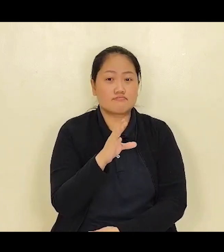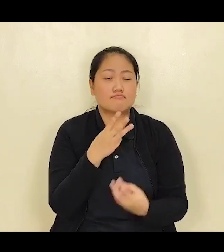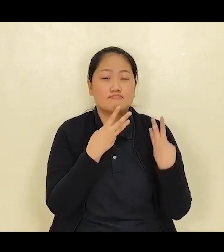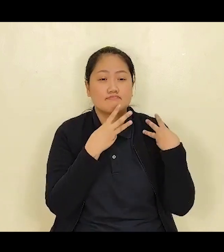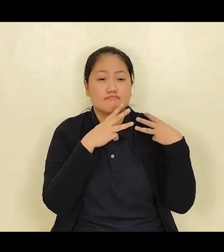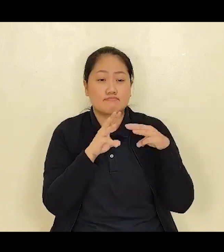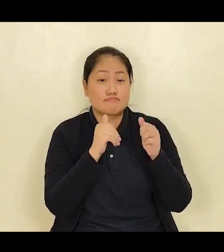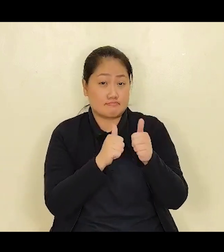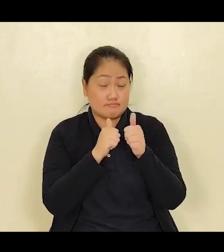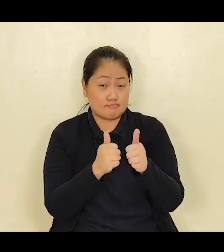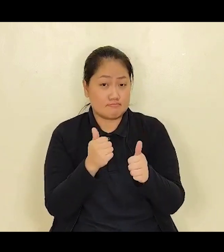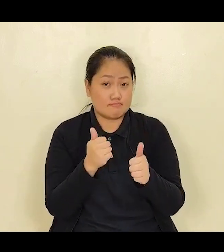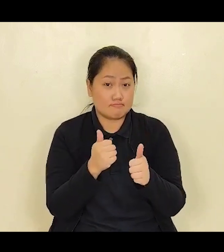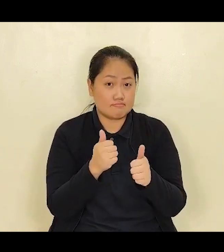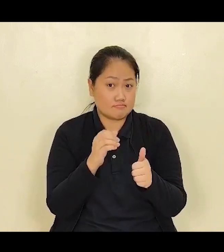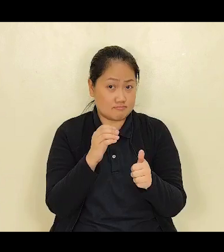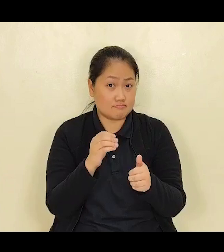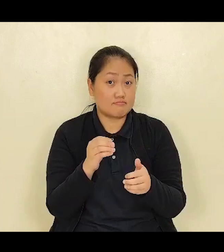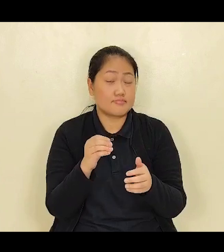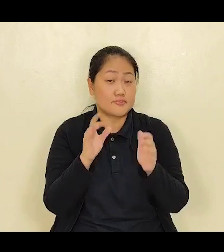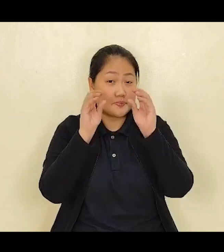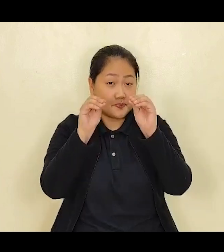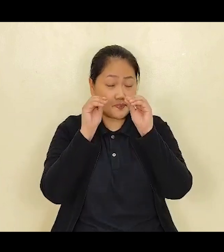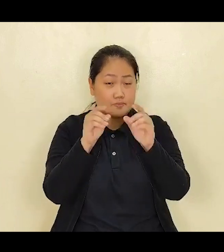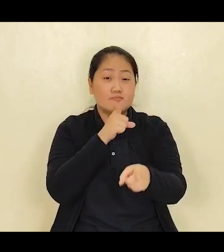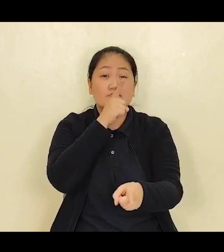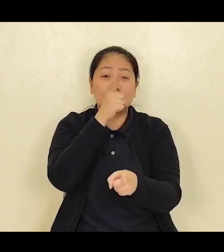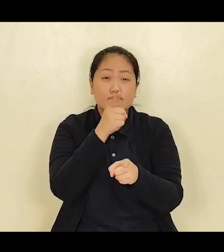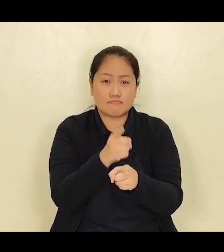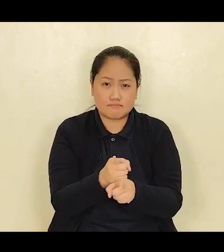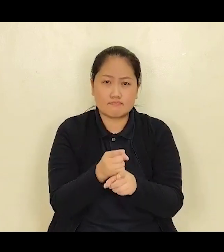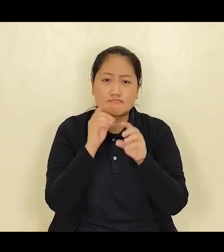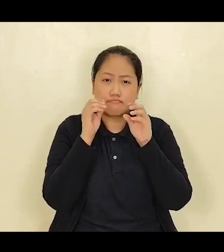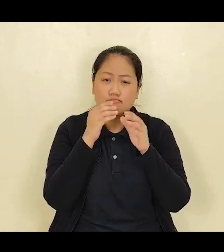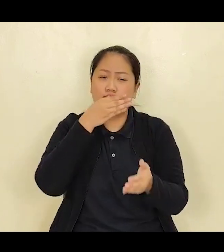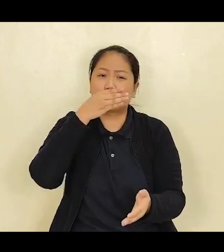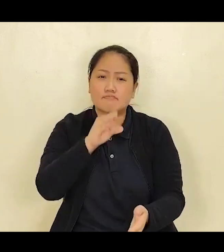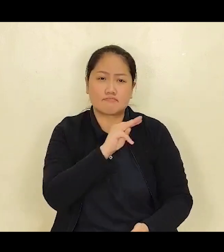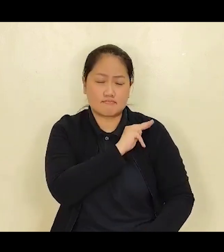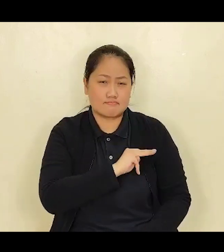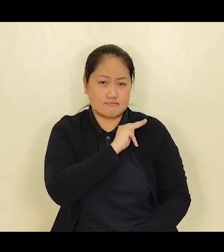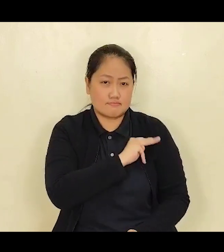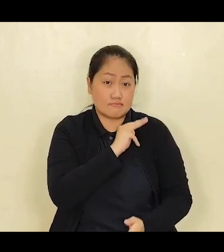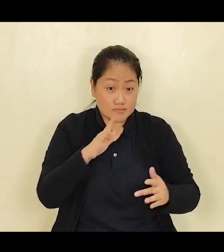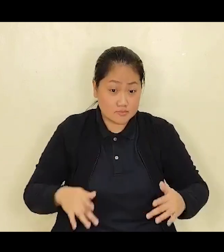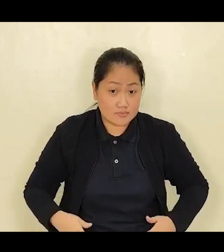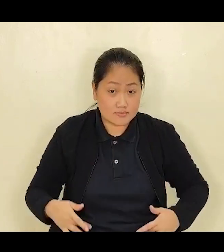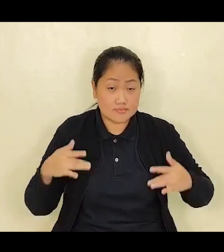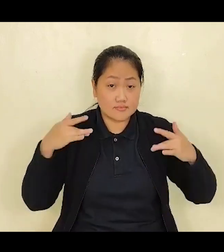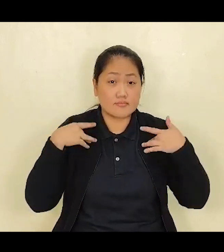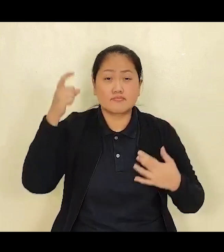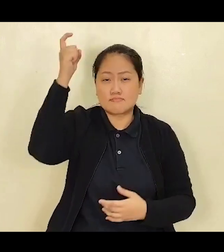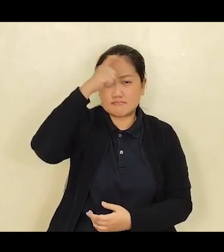siya sa kanyang itinuturo. Tapat siya sa kautusang moral. Kaya bilang buhay